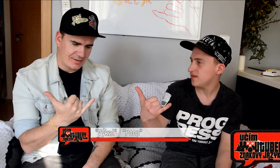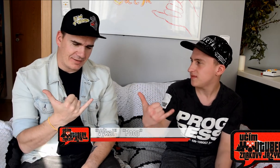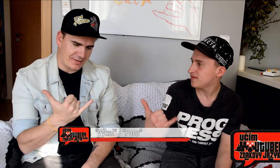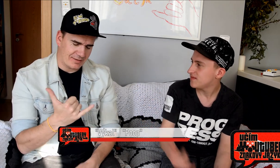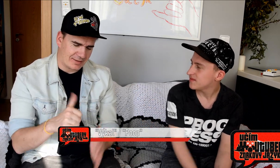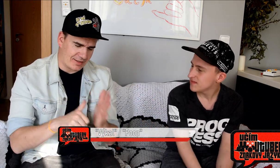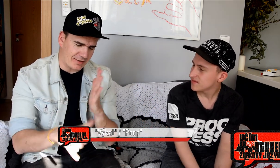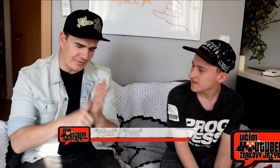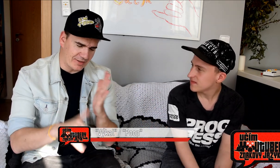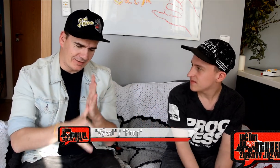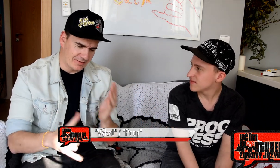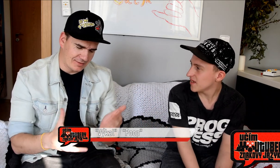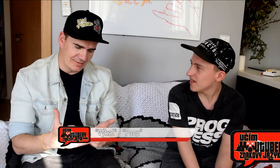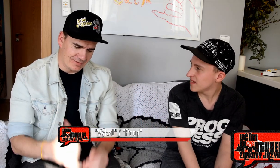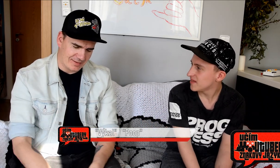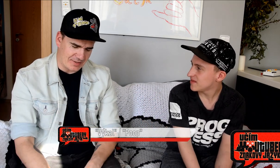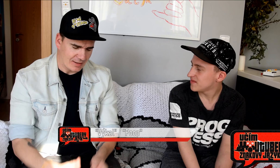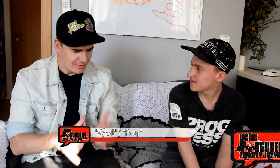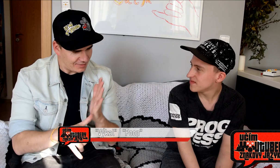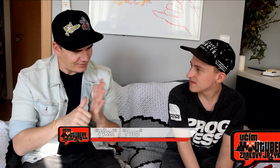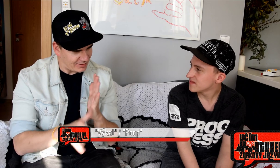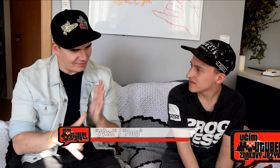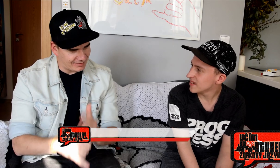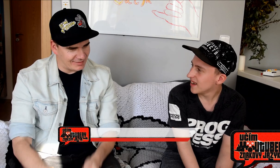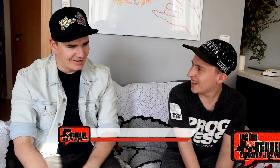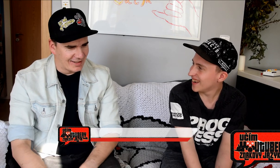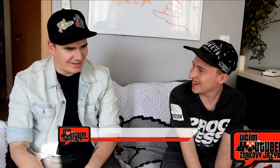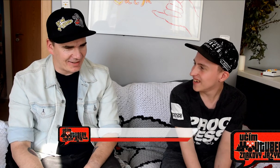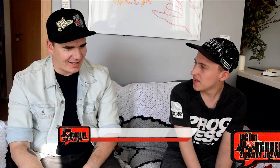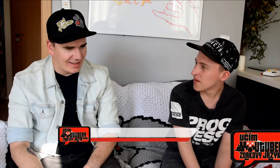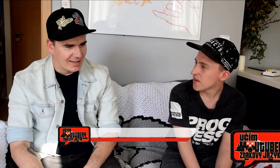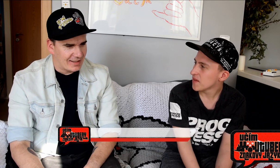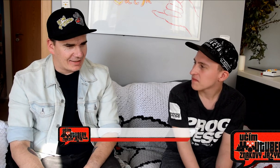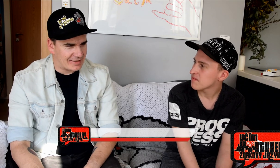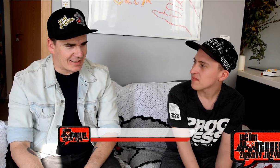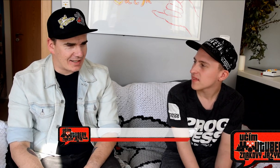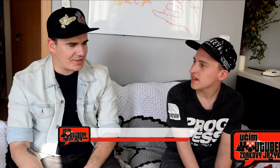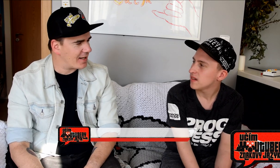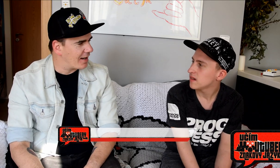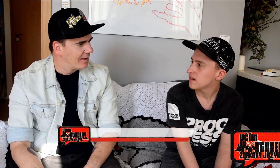Jo, takže jo. No. Dobře. OK. Jak se řekne štika?